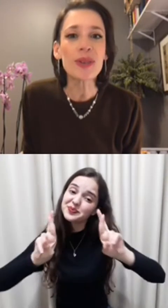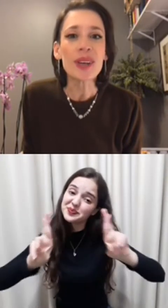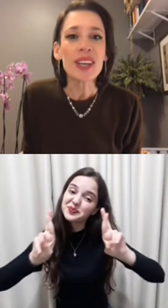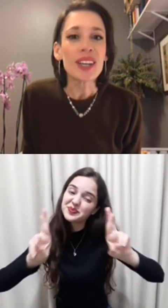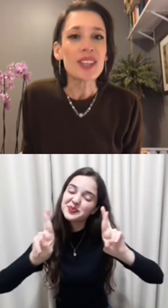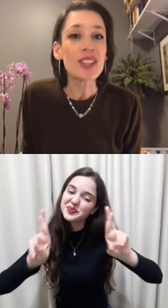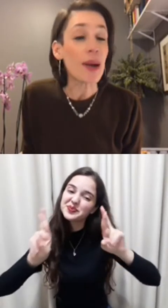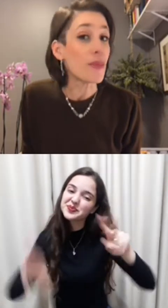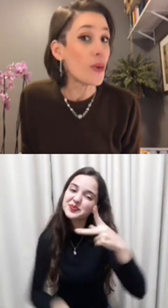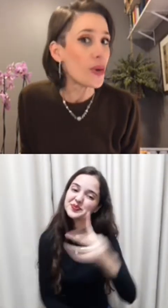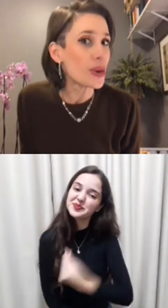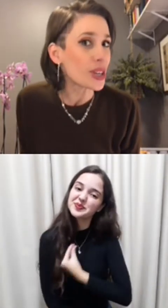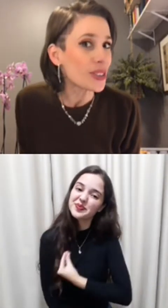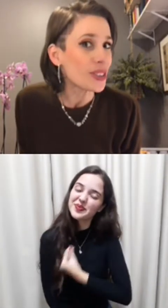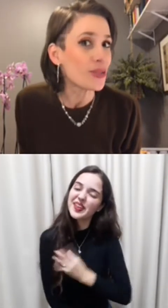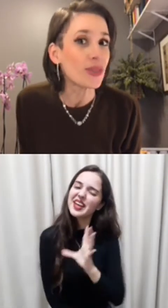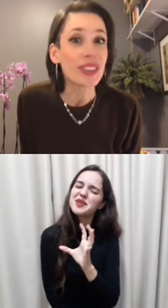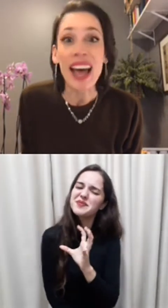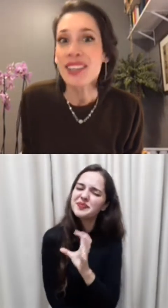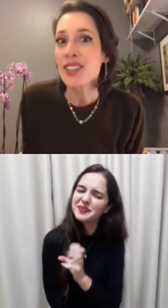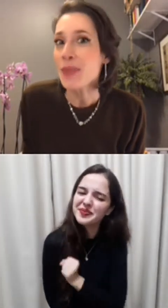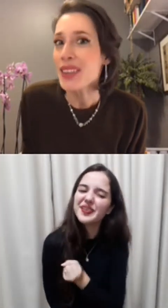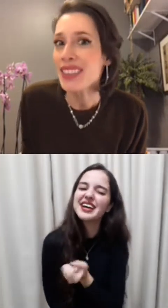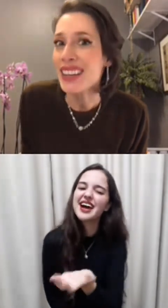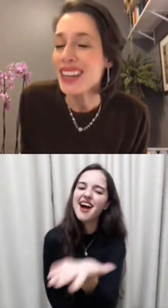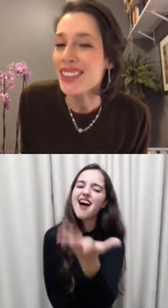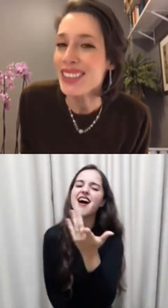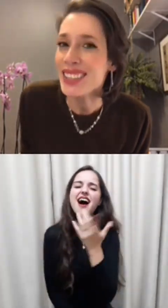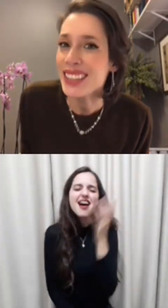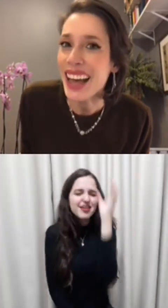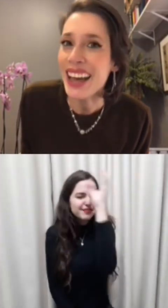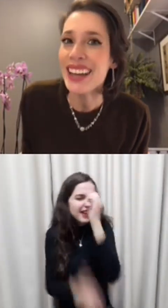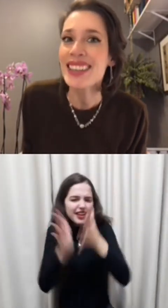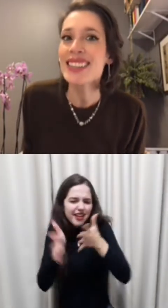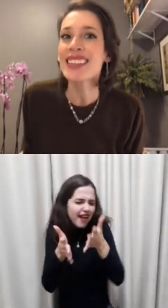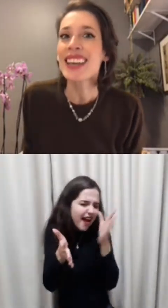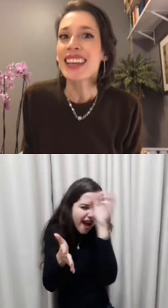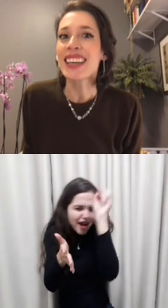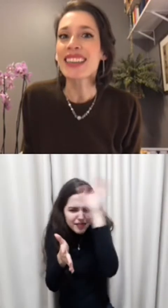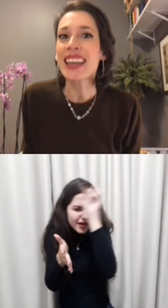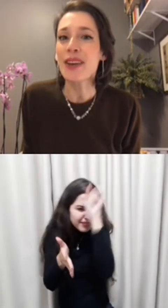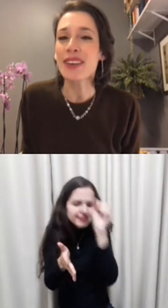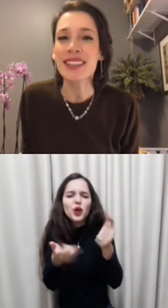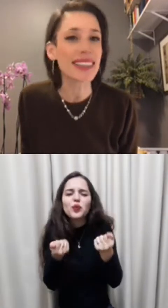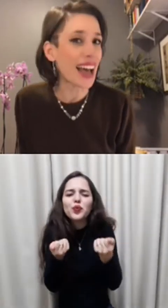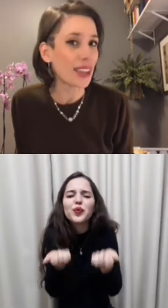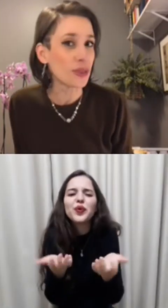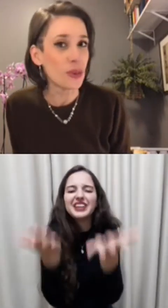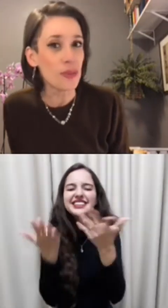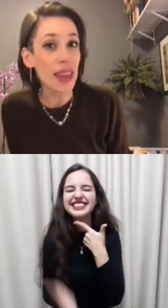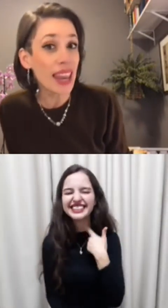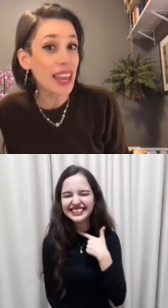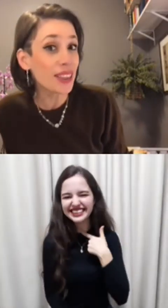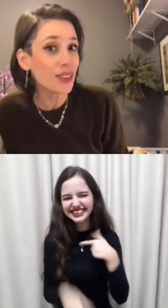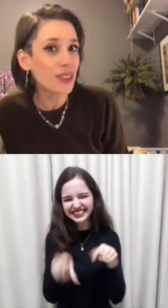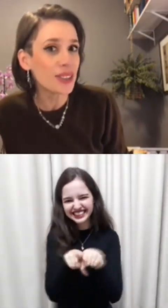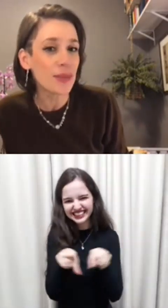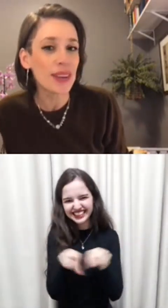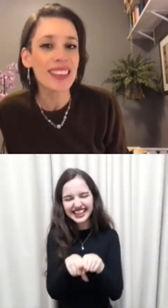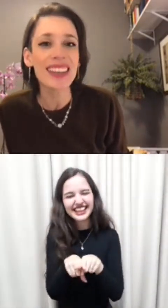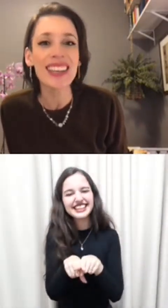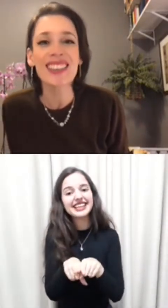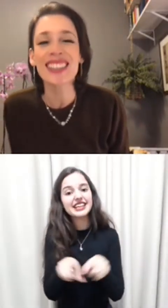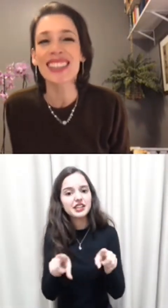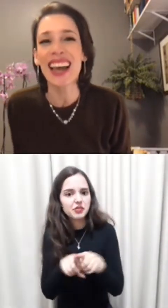pouquinho de amor, de vontade de aprender a língua de sinais, que tenha afastado o medo de